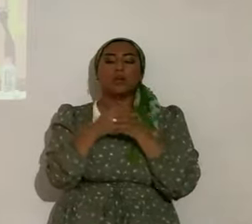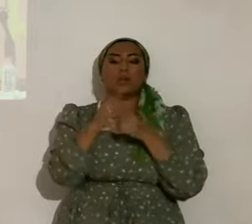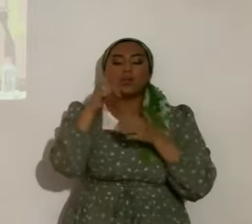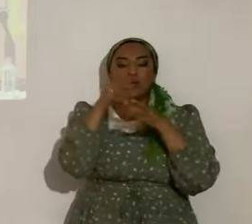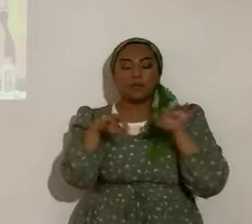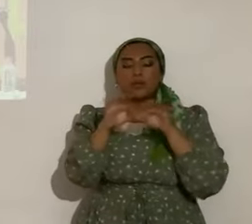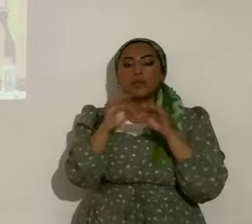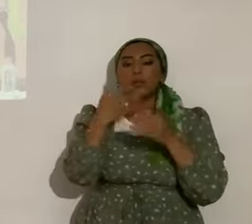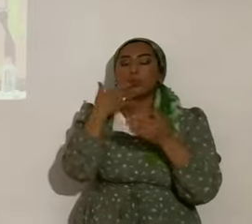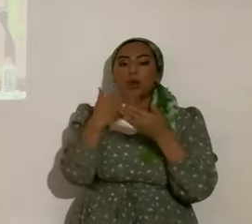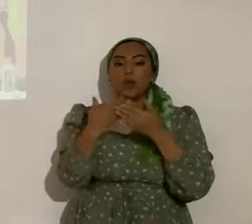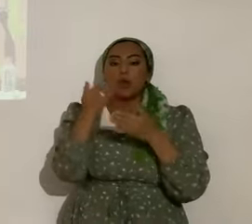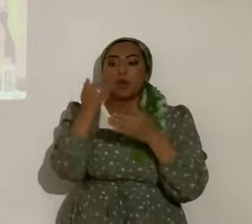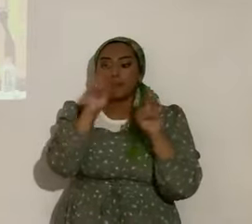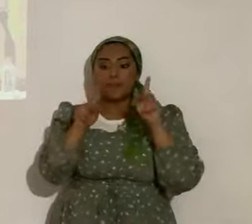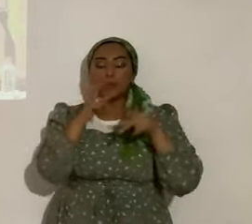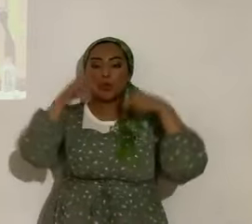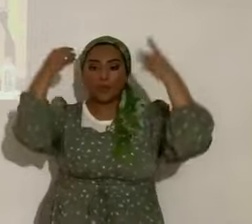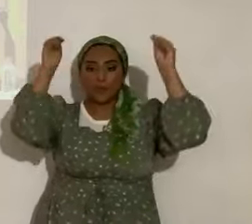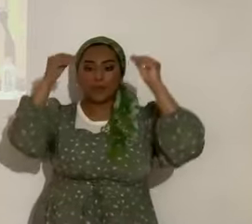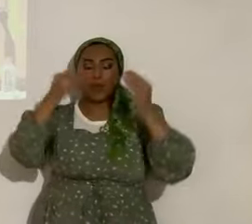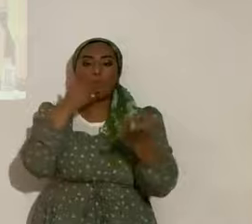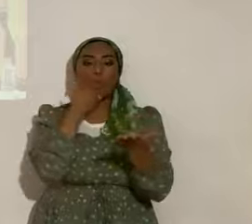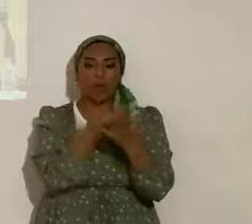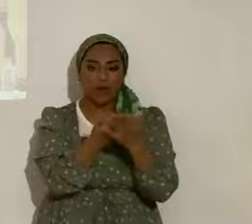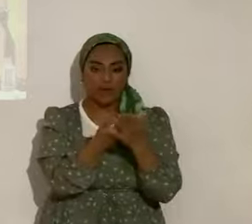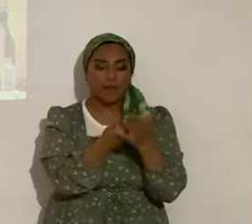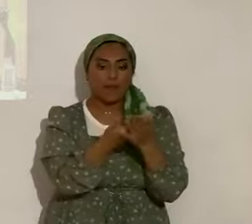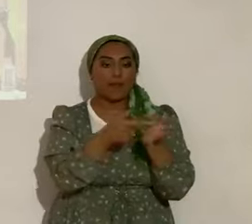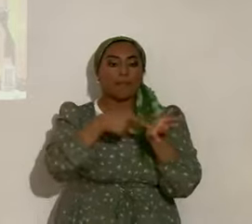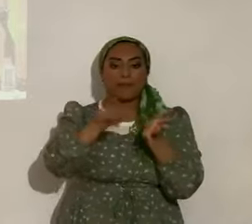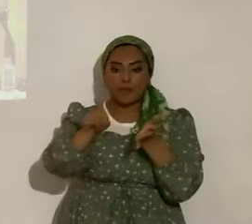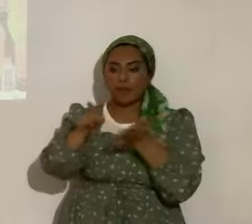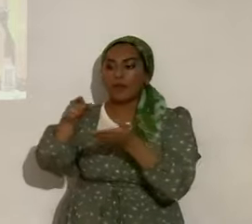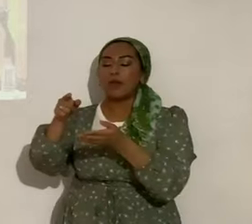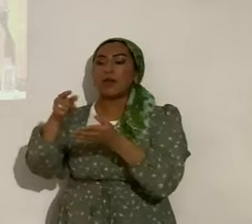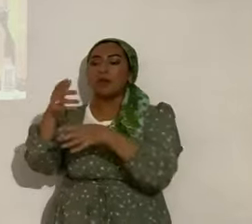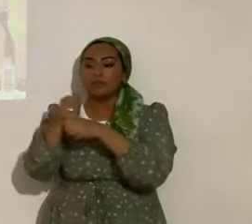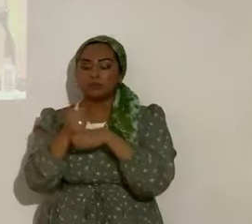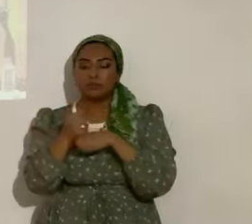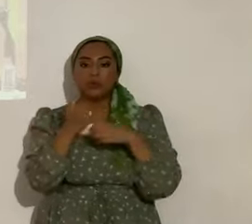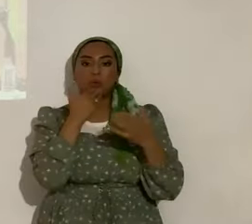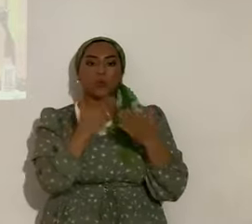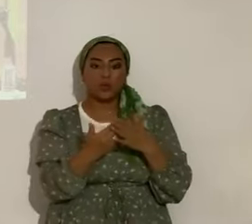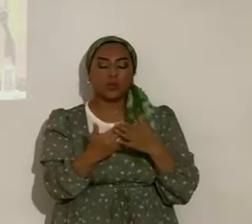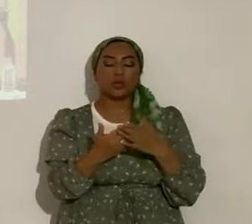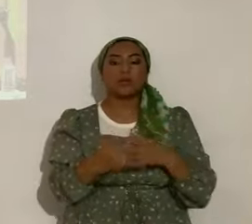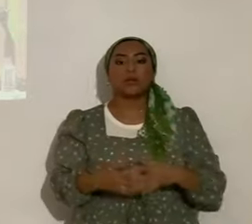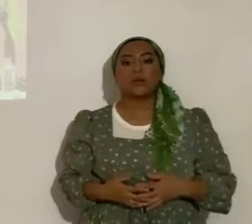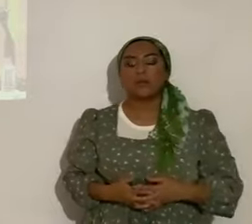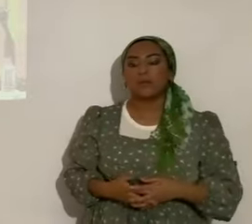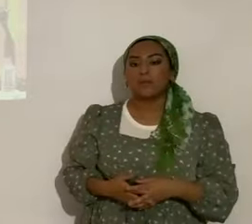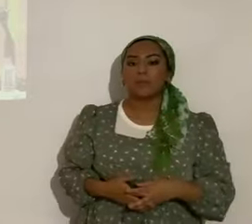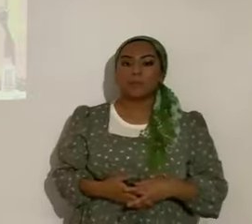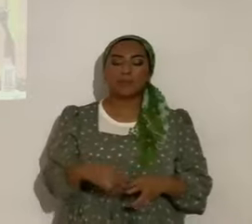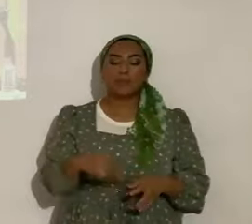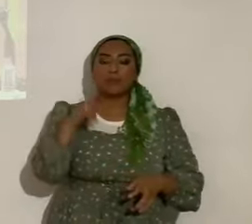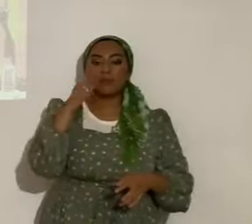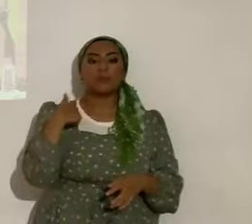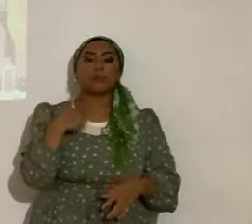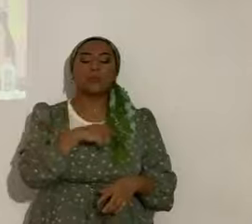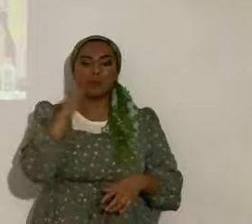los mercaderes, los que comercian. Nunca robarle al otro. Entonces tenemos que tener una actitud justa,